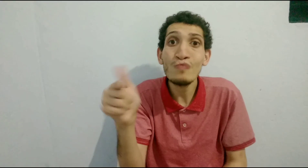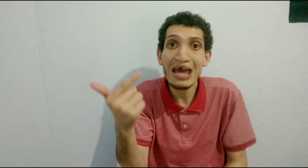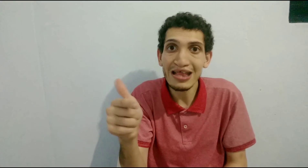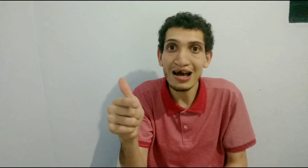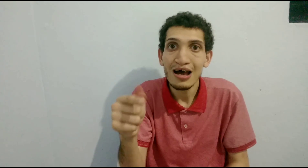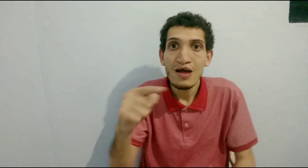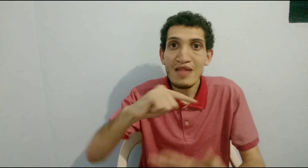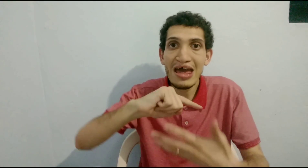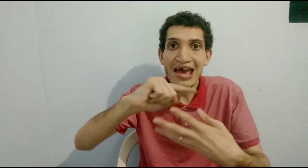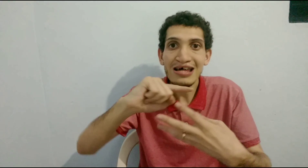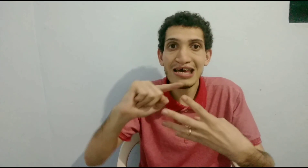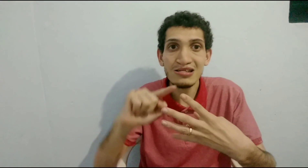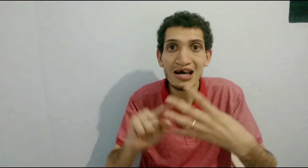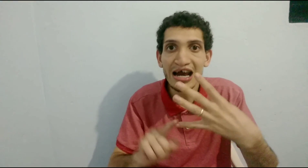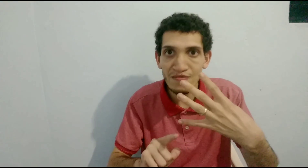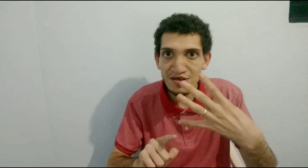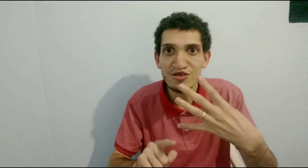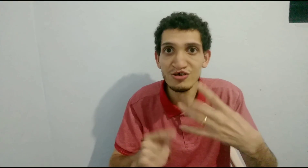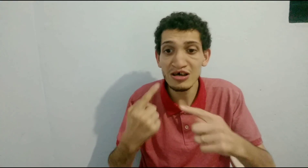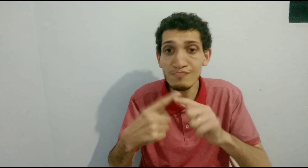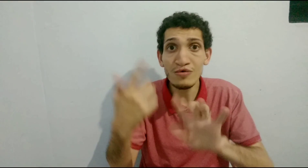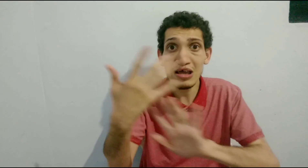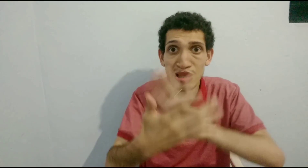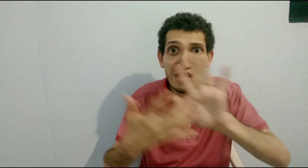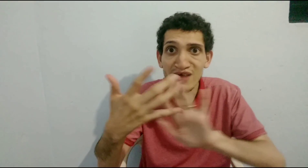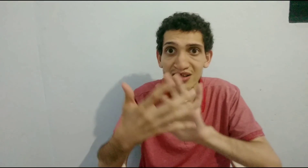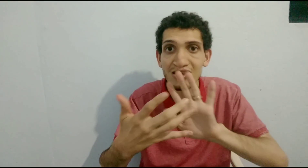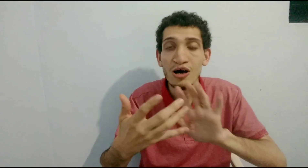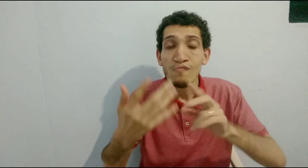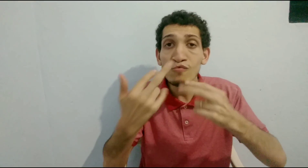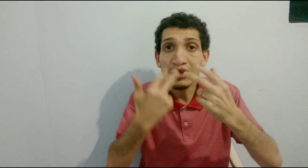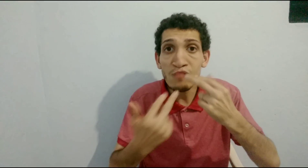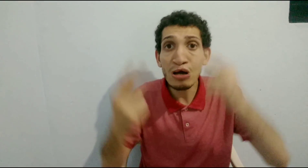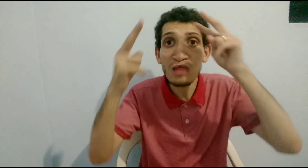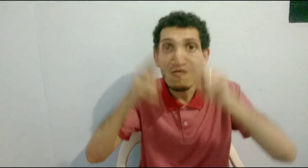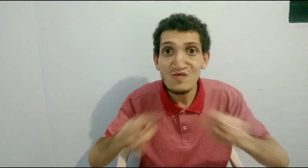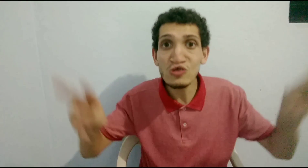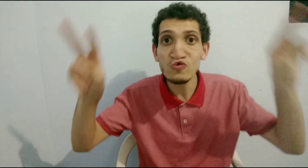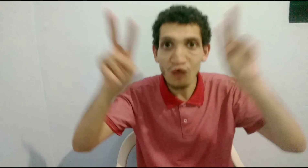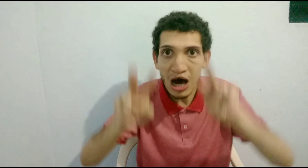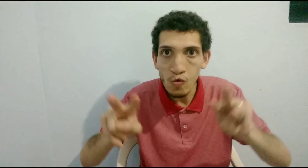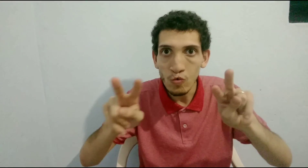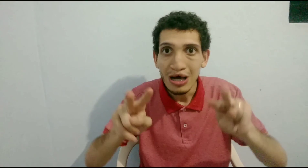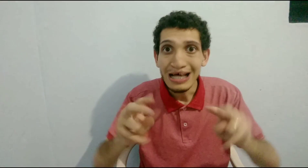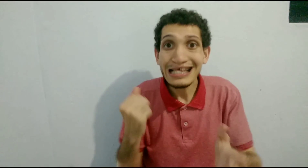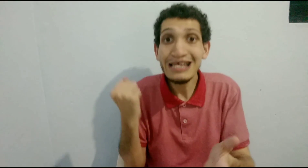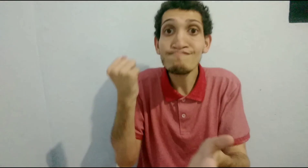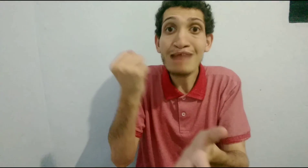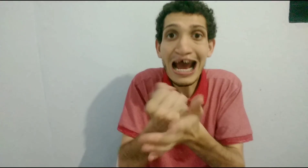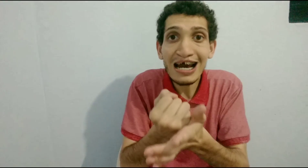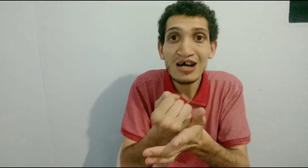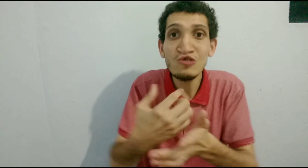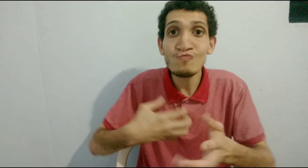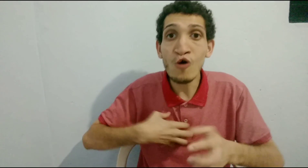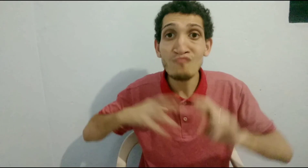tenha essas características. Em livros, o seu ânimo visual se marca de forma